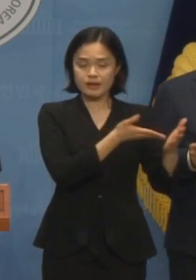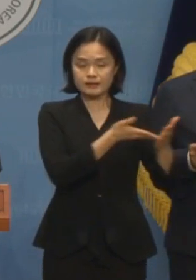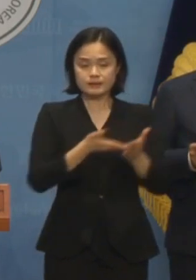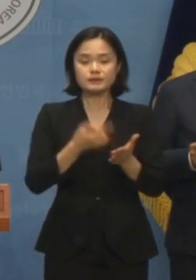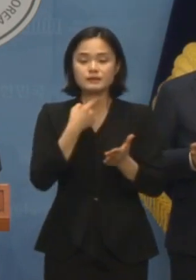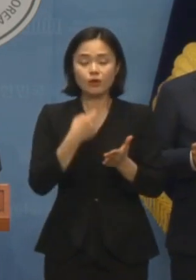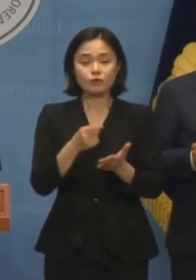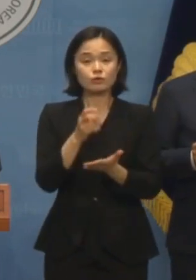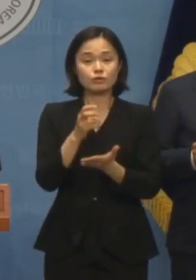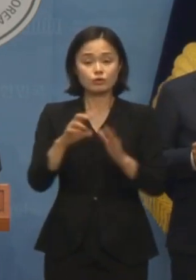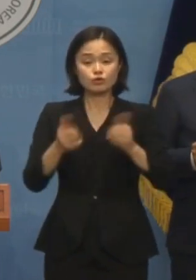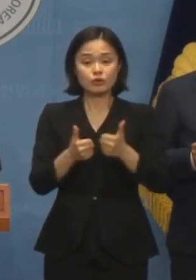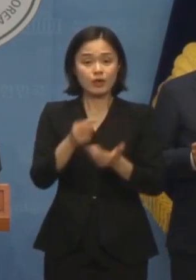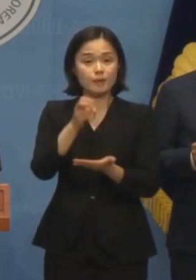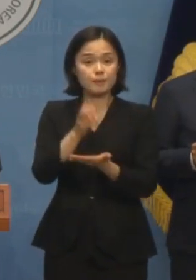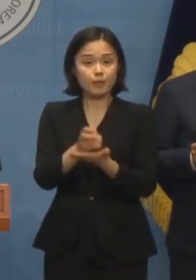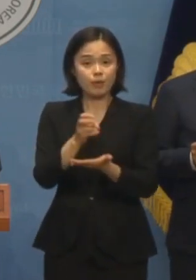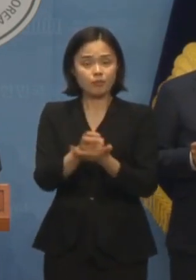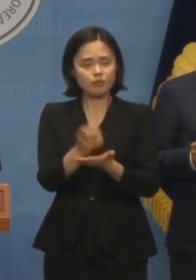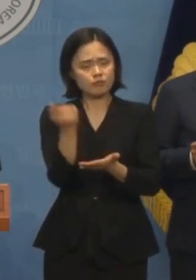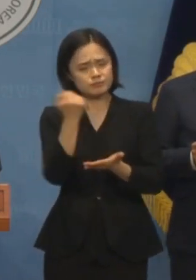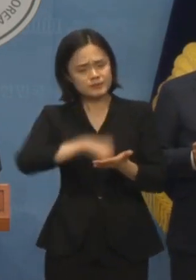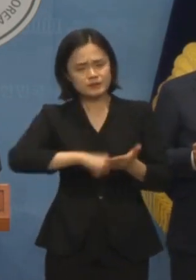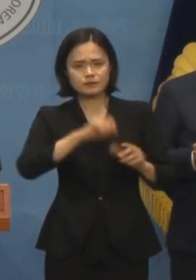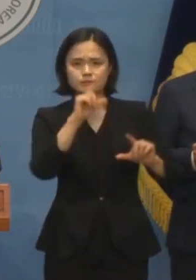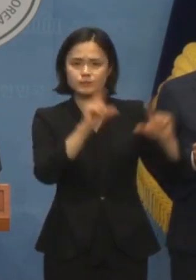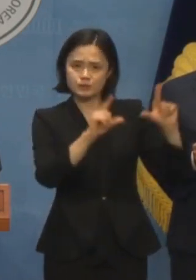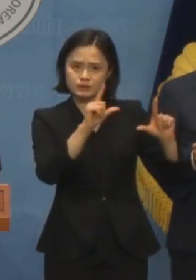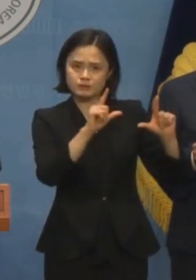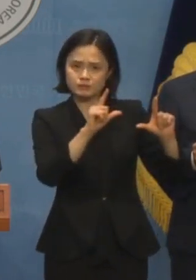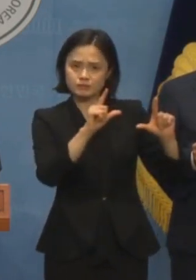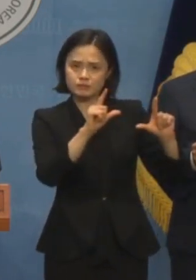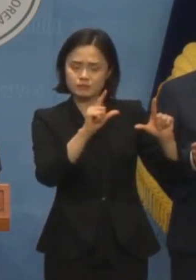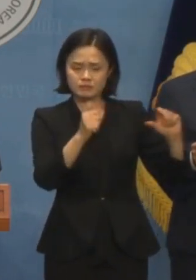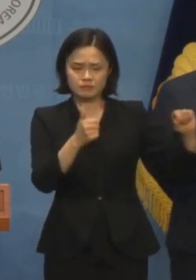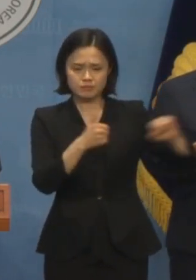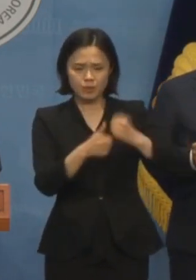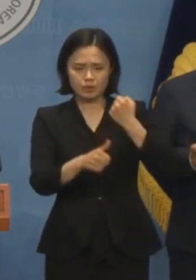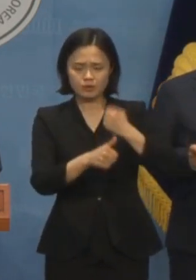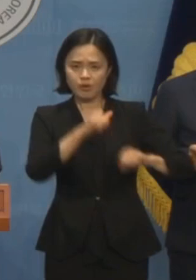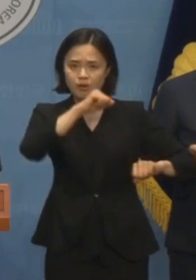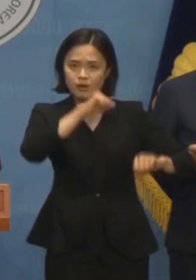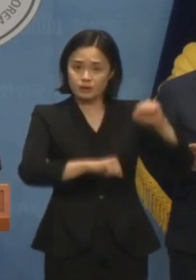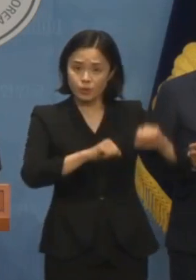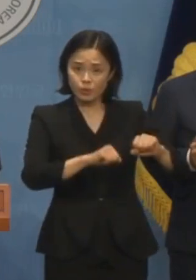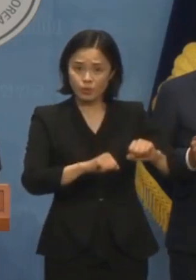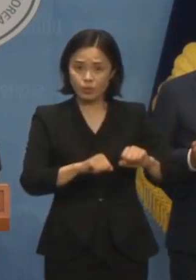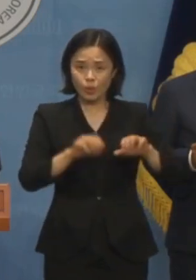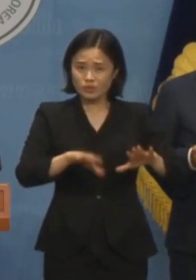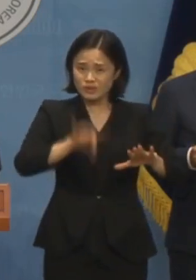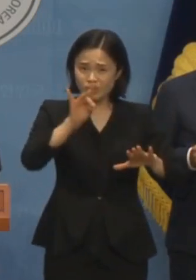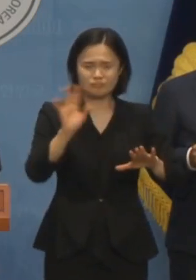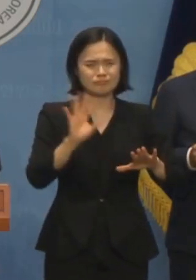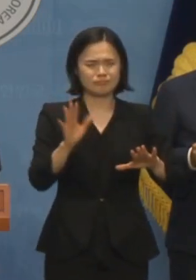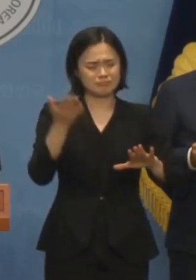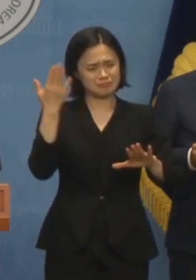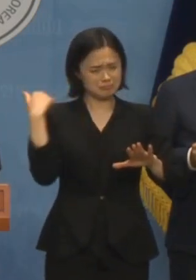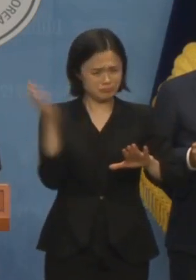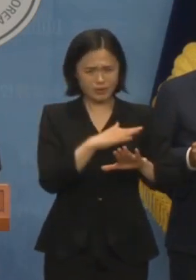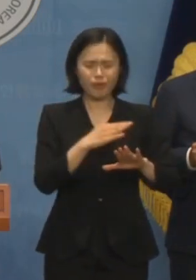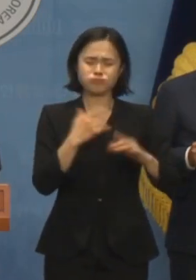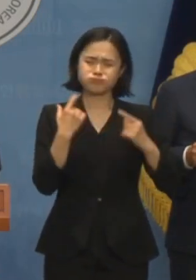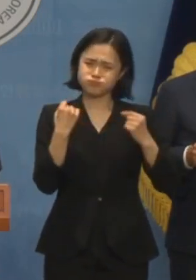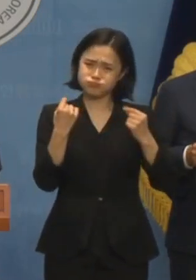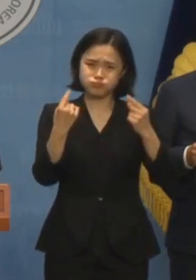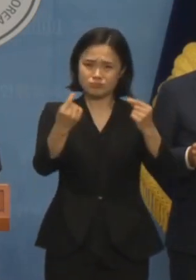선진화법을 어긴 국민의힘 의원들의 폭력 행위는 어제 오늘 일이 아닙니다.